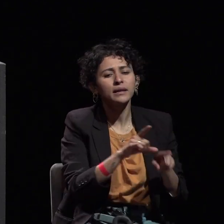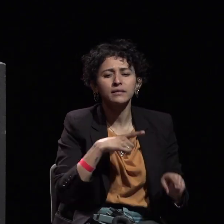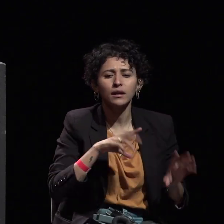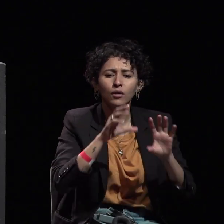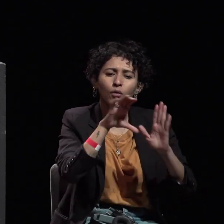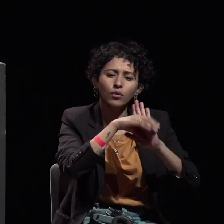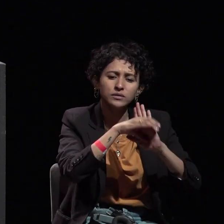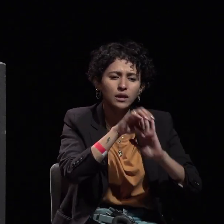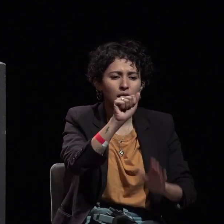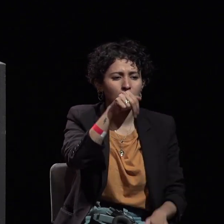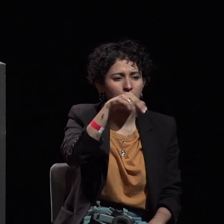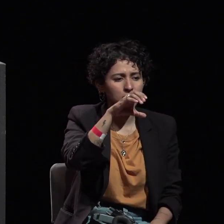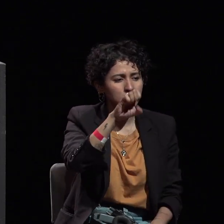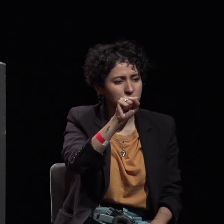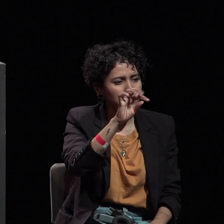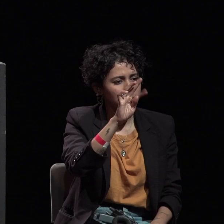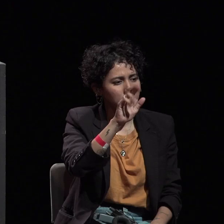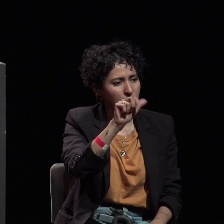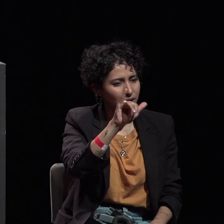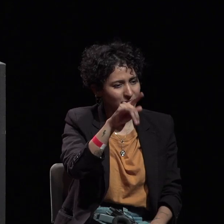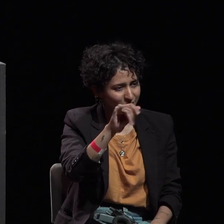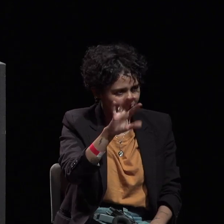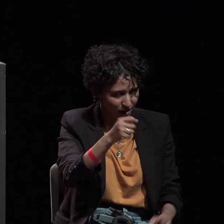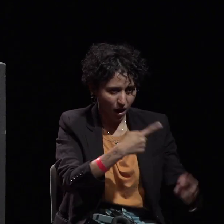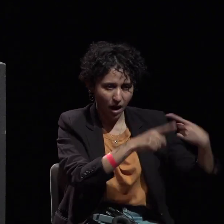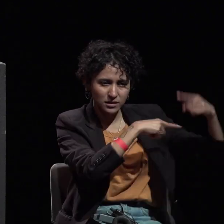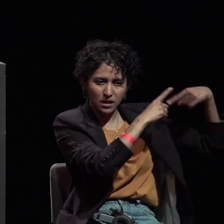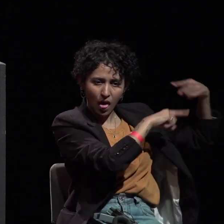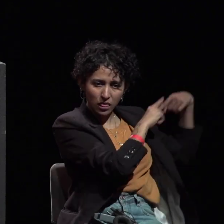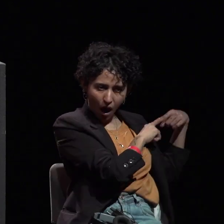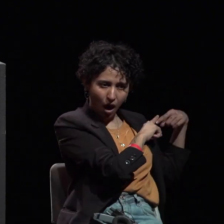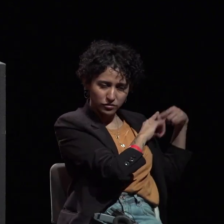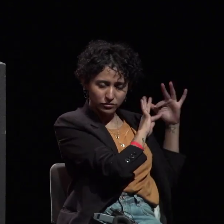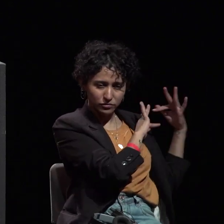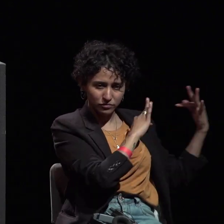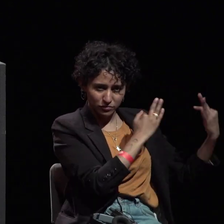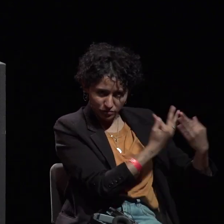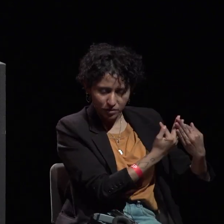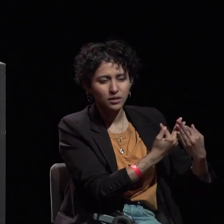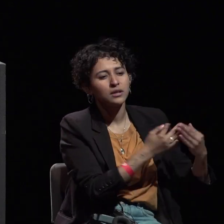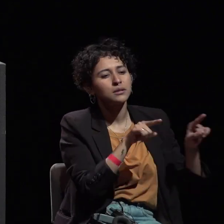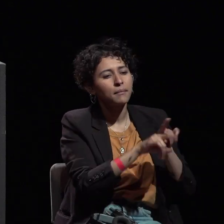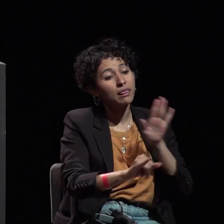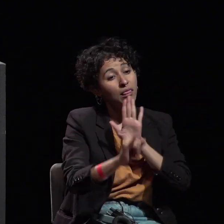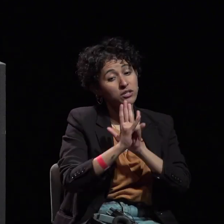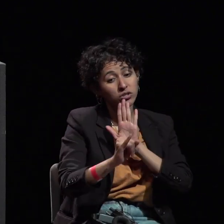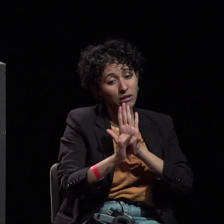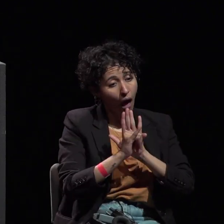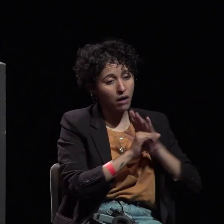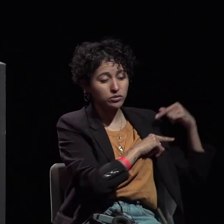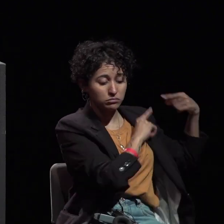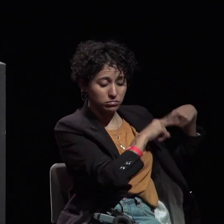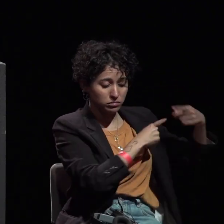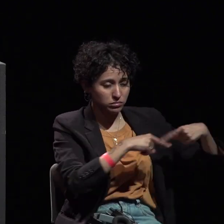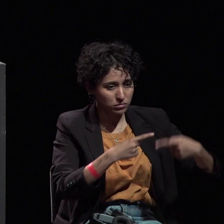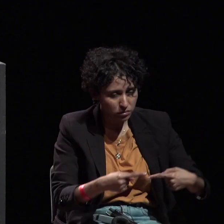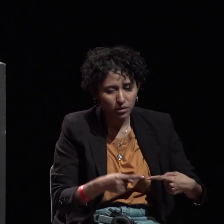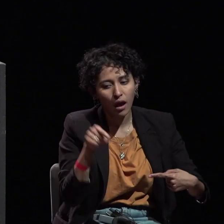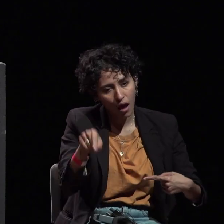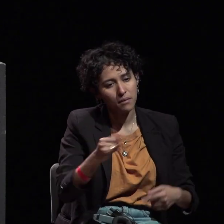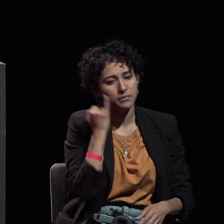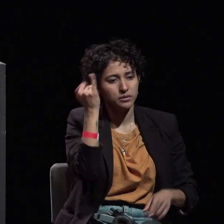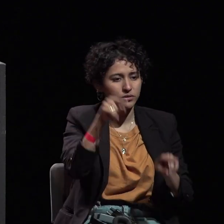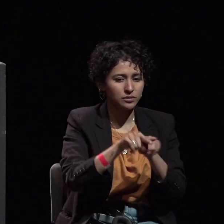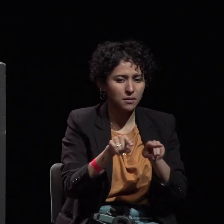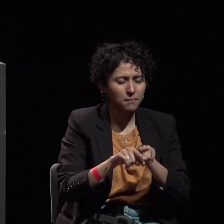as lutas contemporâneas, tampouco dão conta de recuperar o nexo relacional inicial, né? Em certa medida, essa questão precisaria de um